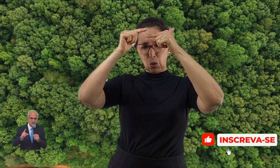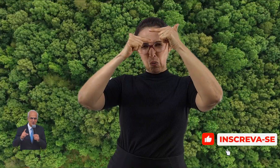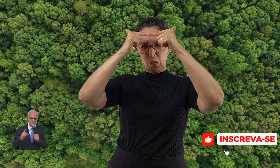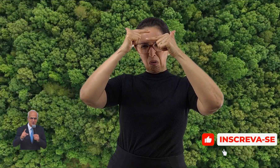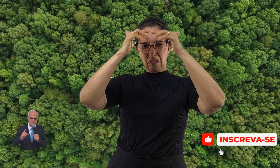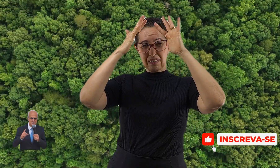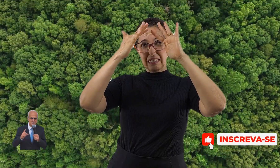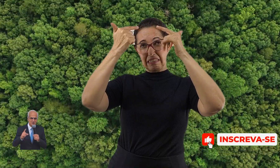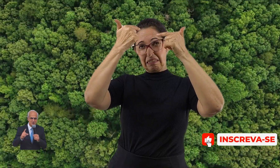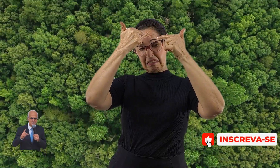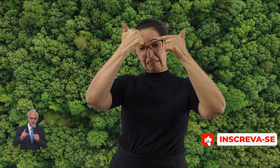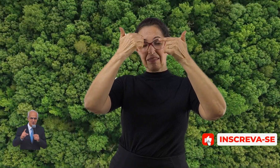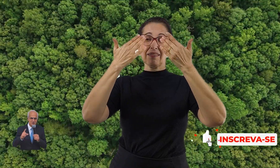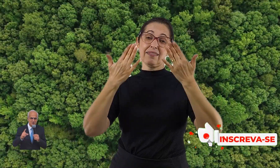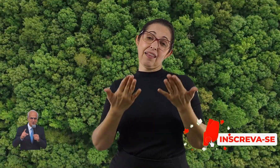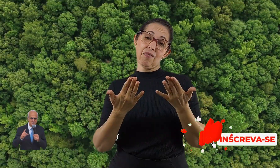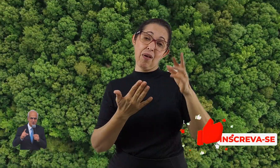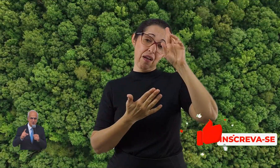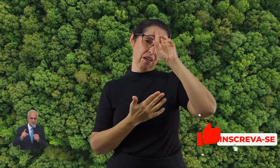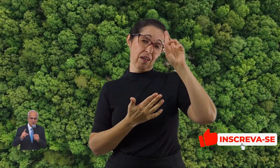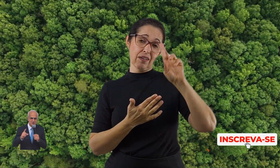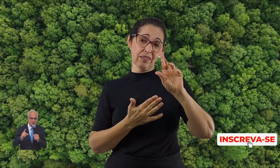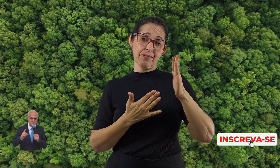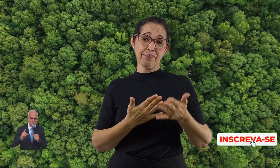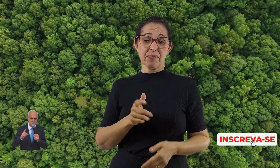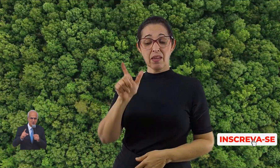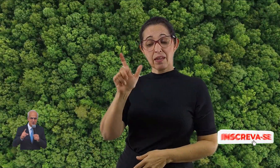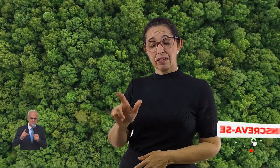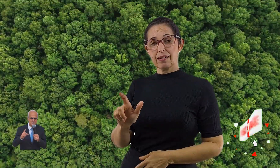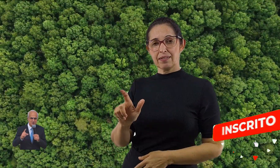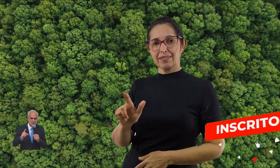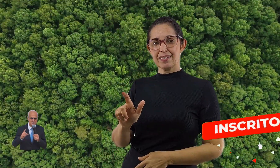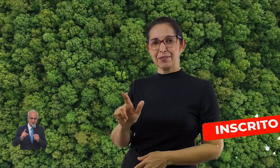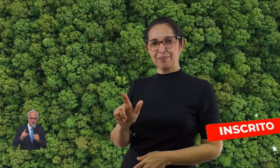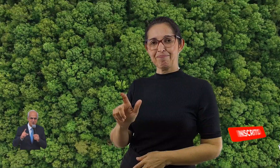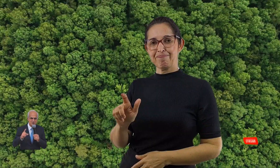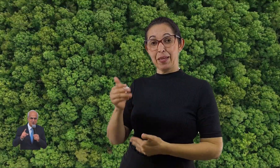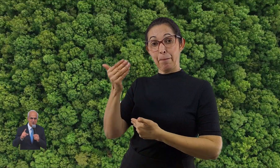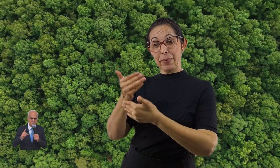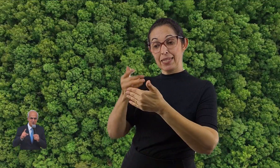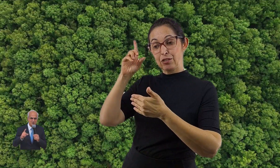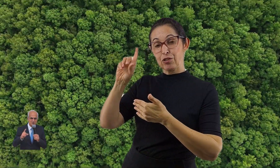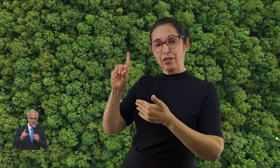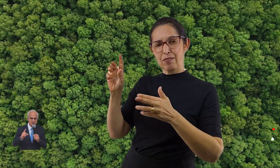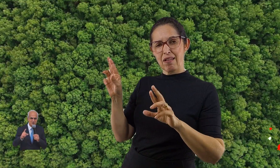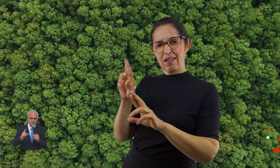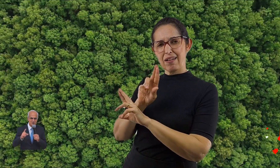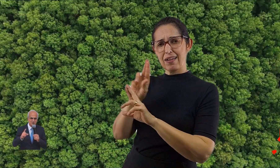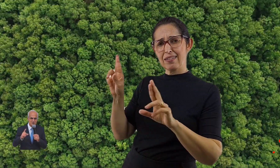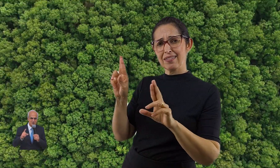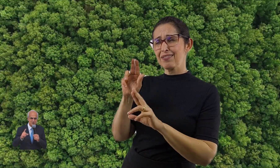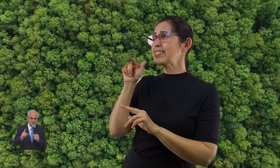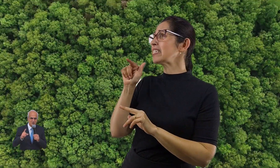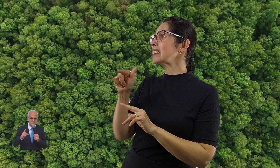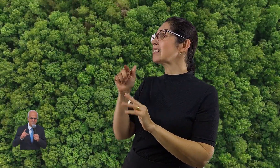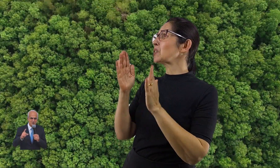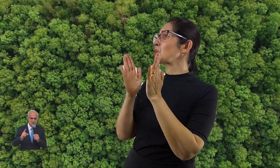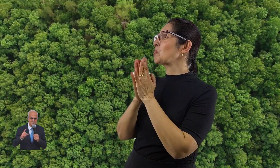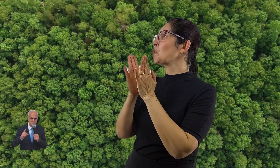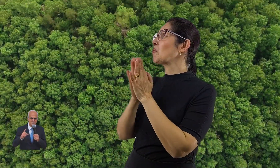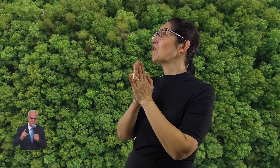homem. E Davi, ele trava uma luta com Deus, na relação dele com Deus, de